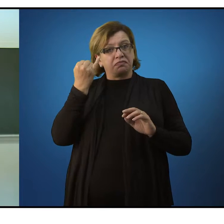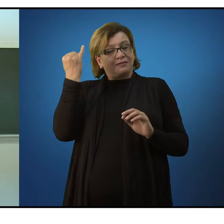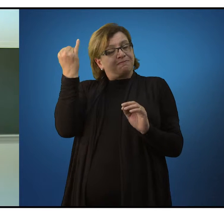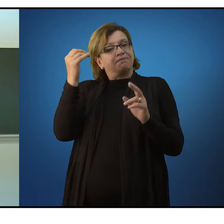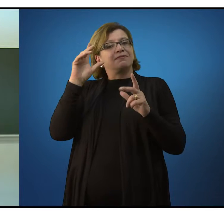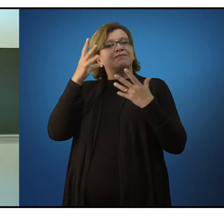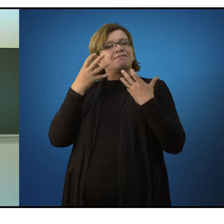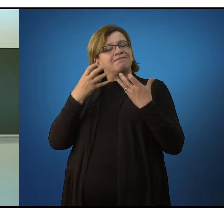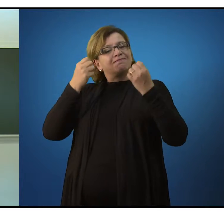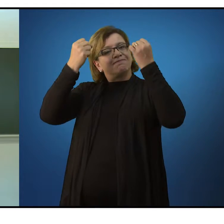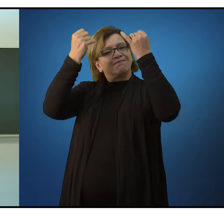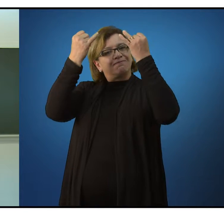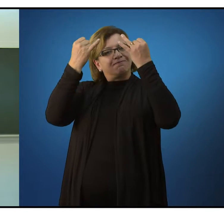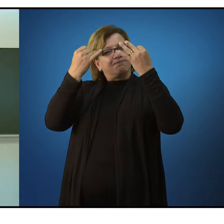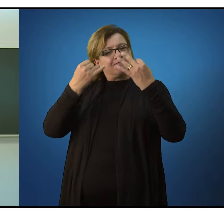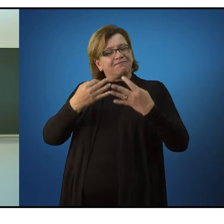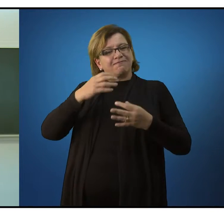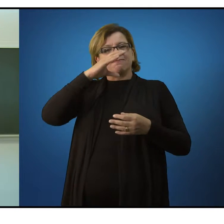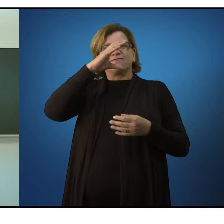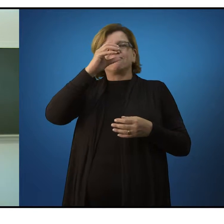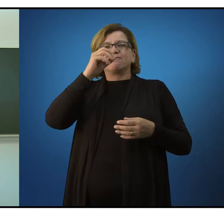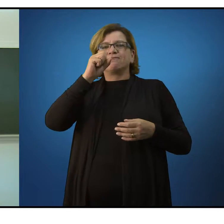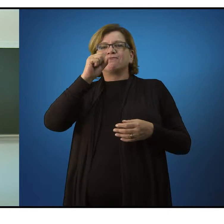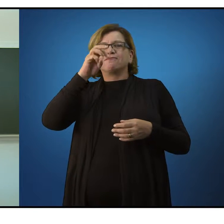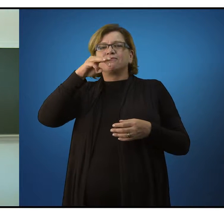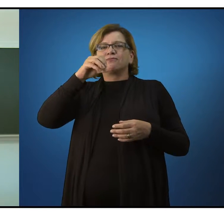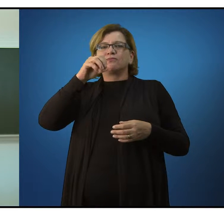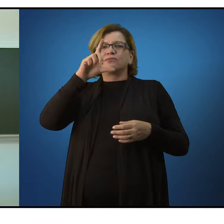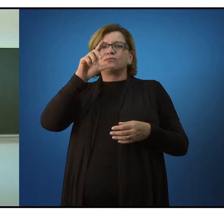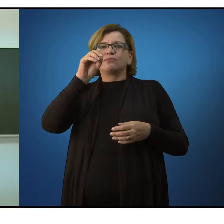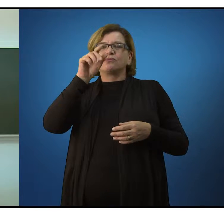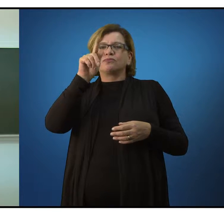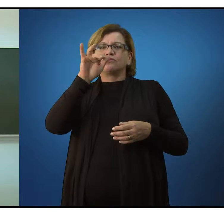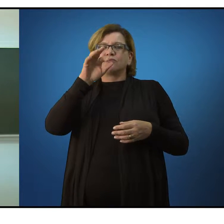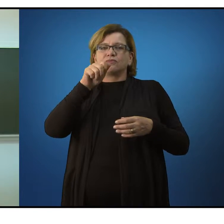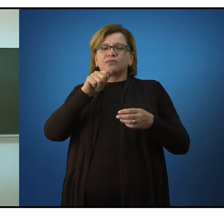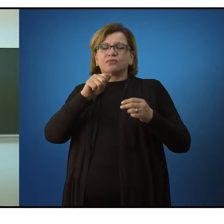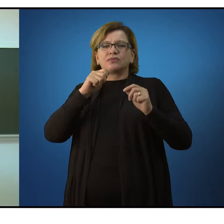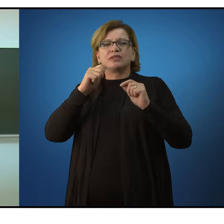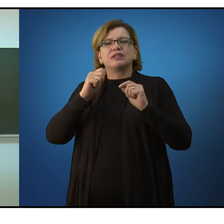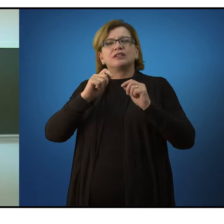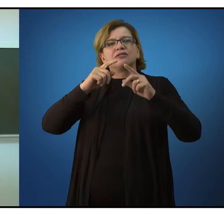encontrar nesta cosmologia as substâncias